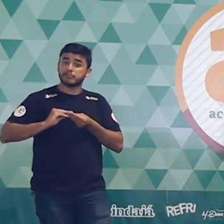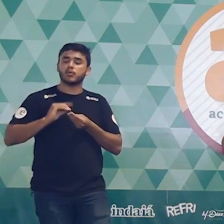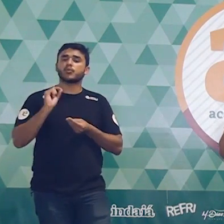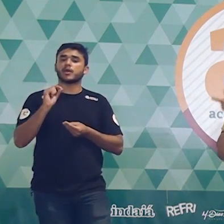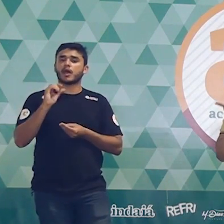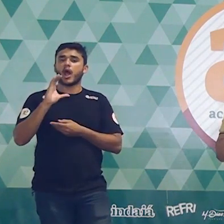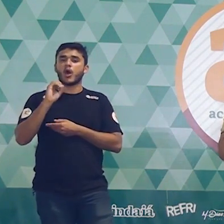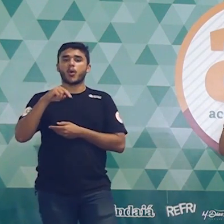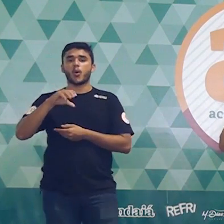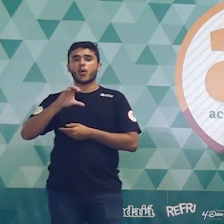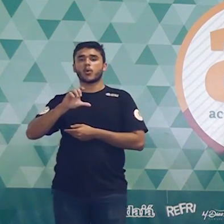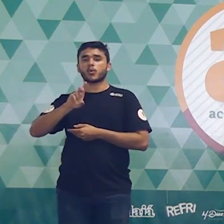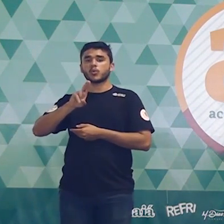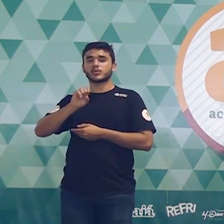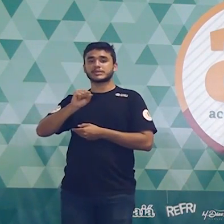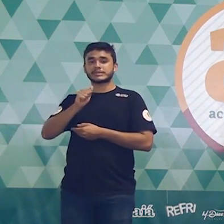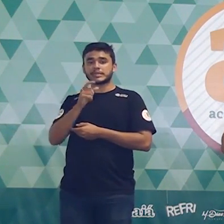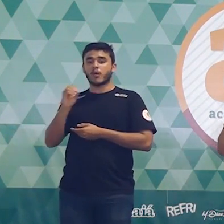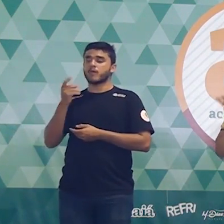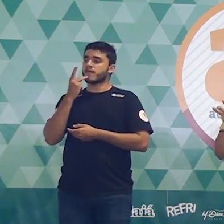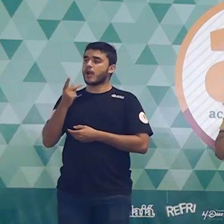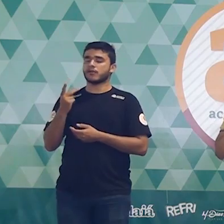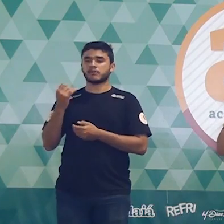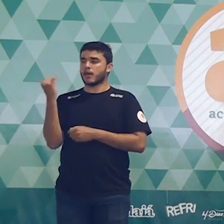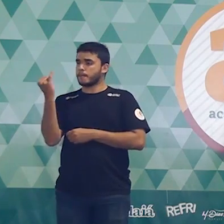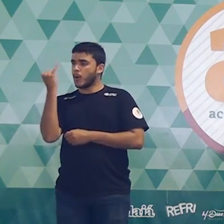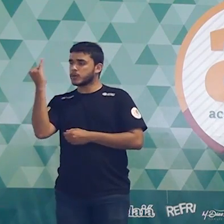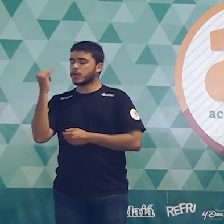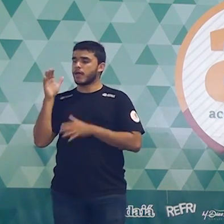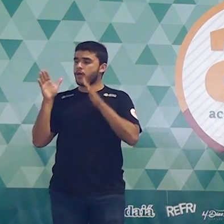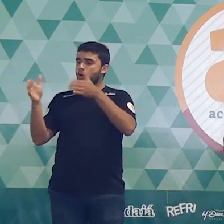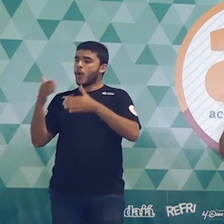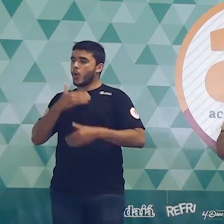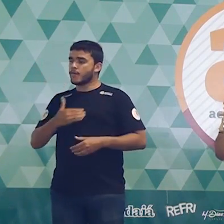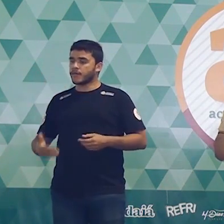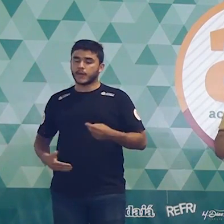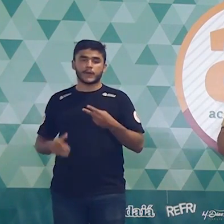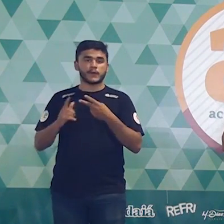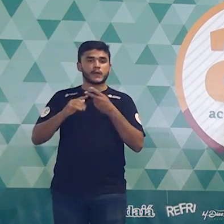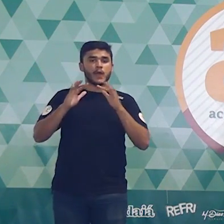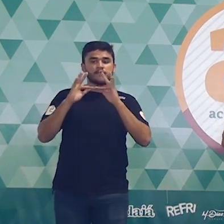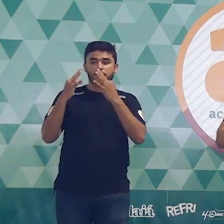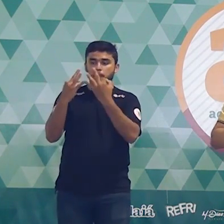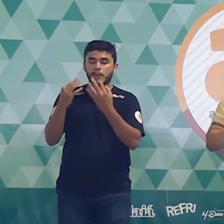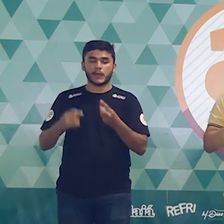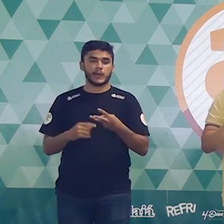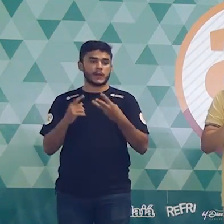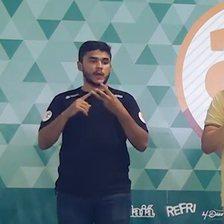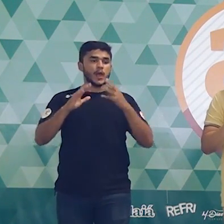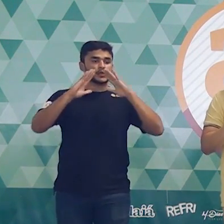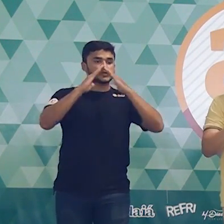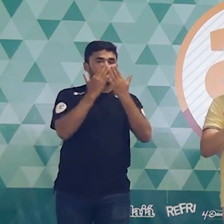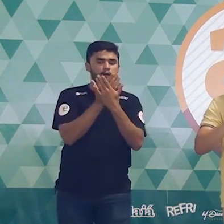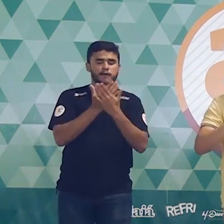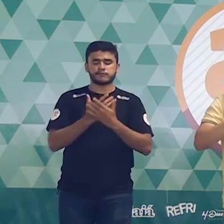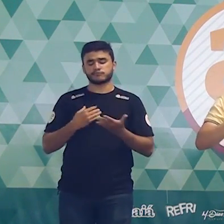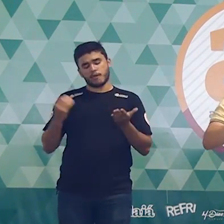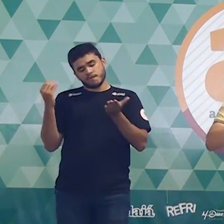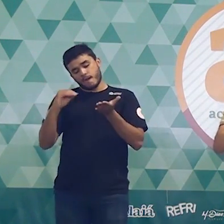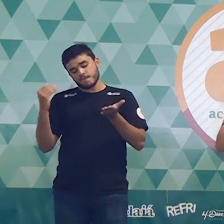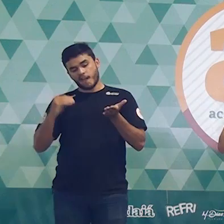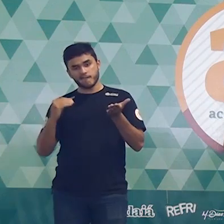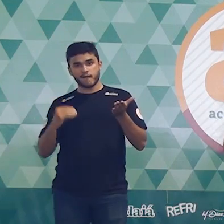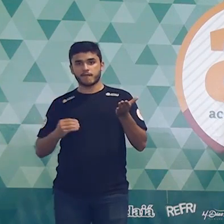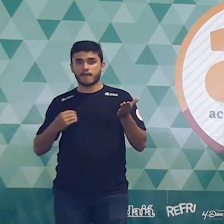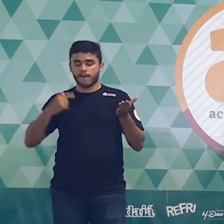ação, e as famílias têm que fazer mais esta, e as escolas têm que fazer mais esta, e as ONGs têm que fazer mais aquela, e você ficava angustiado